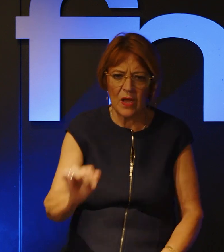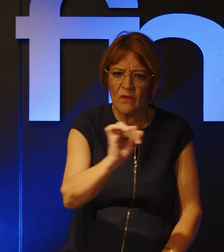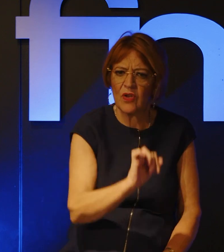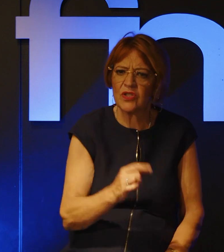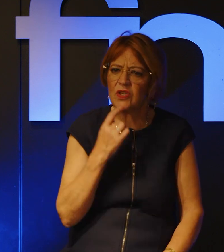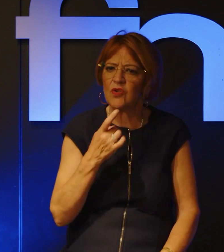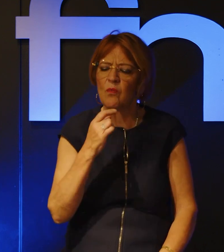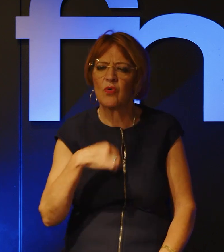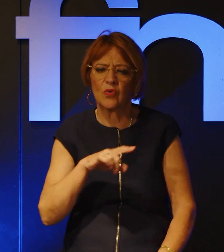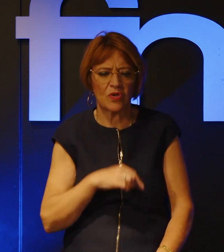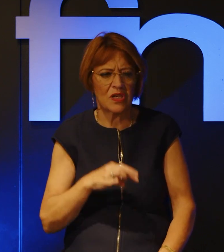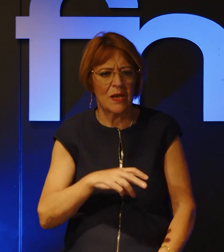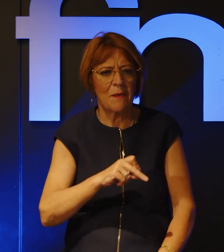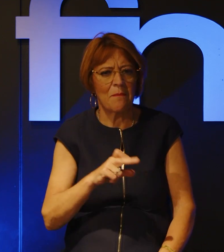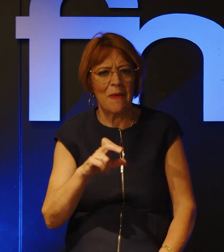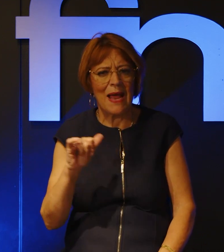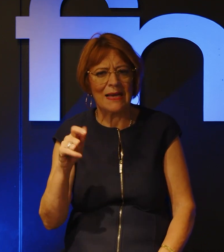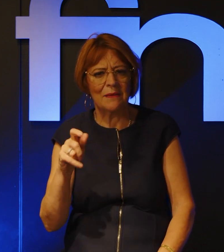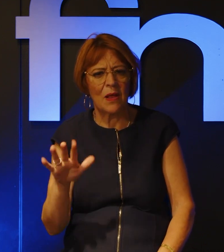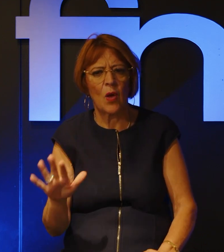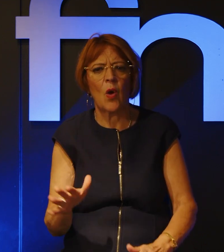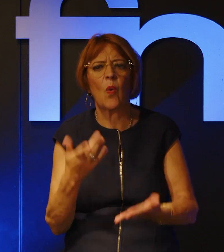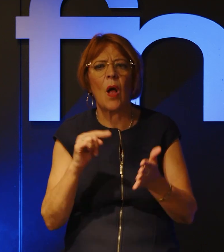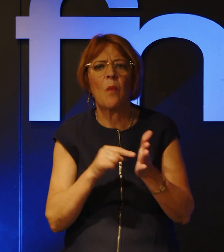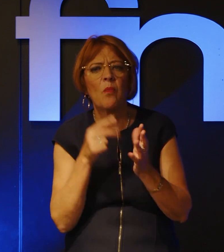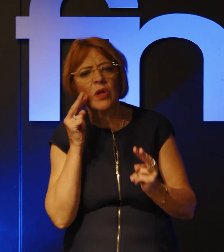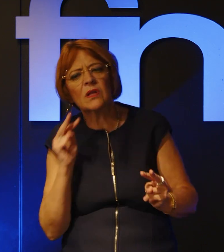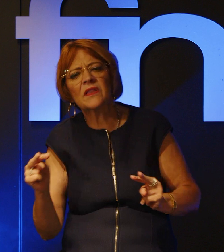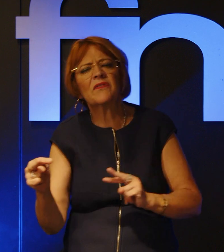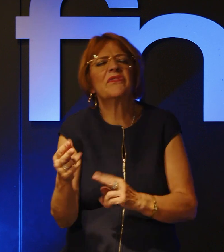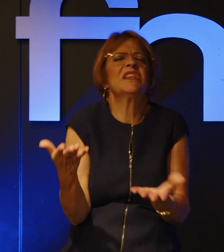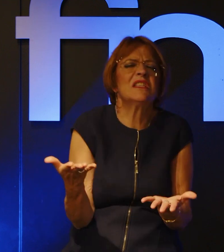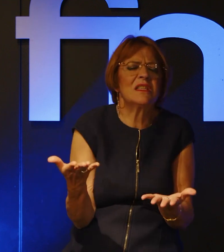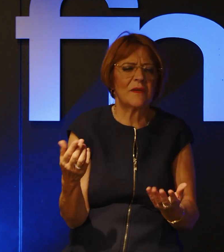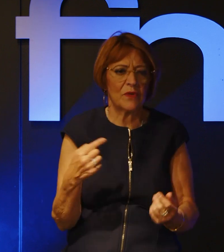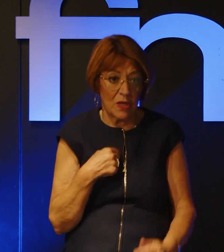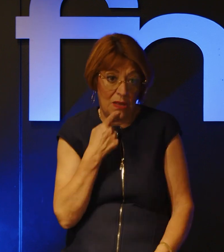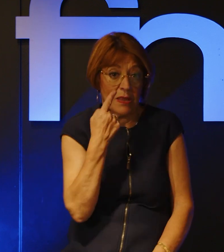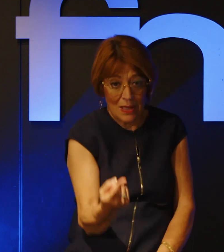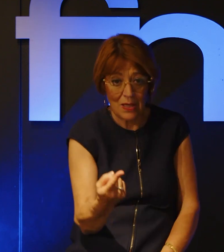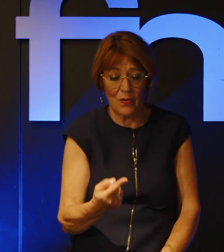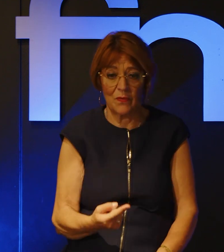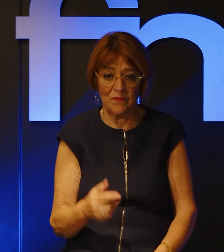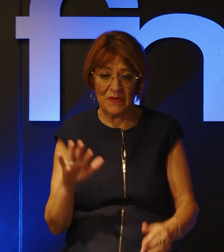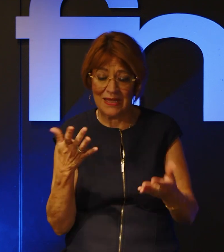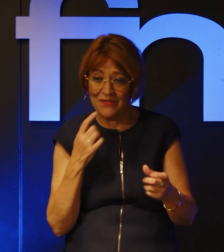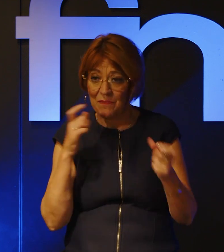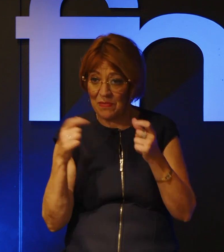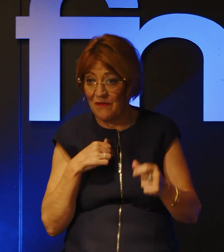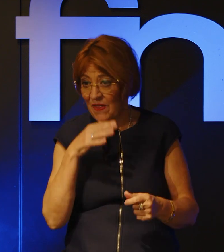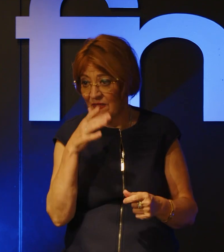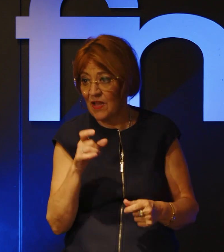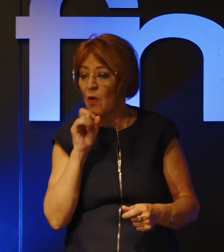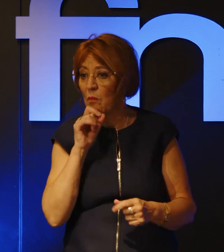perguntam mas Maribel Qual é esse ponto de vista e eu vou dizer e se calhar as palavras que eu vou